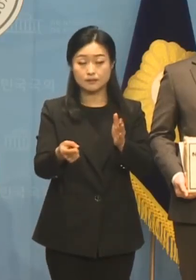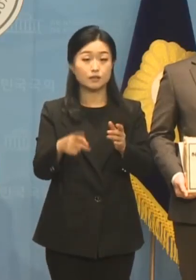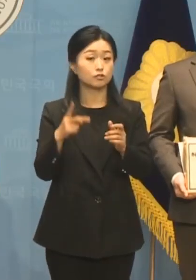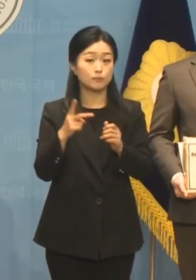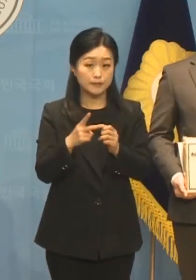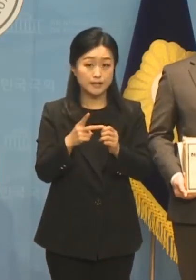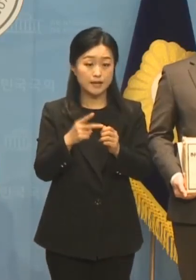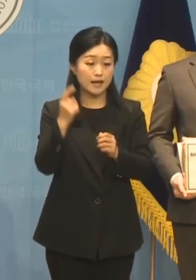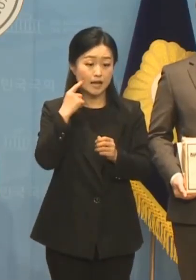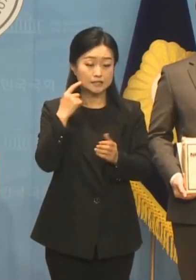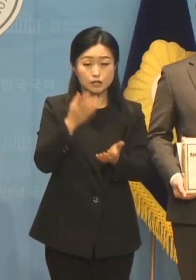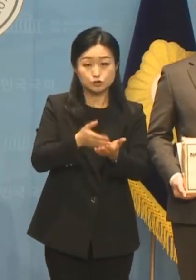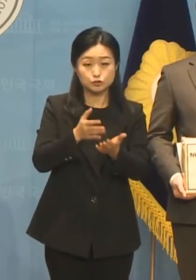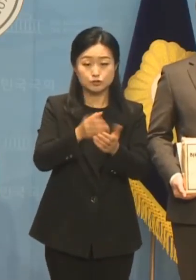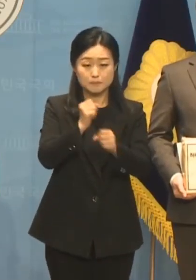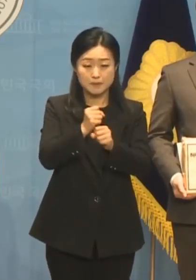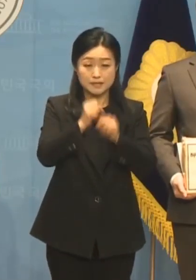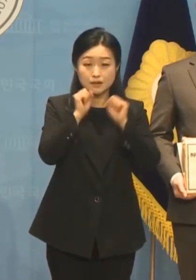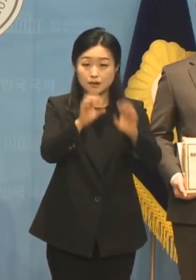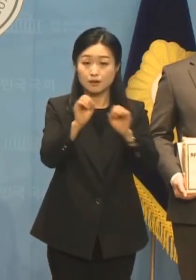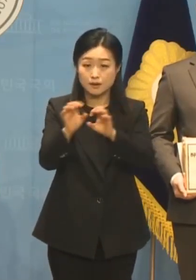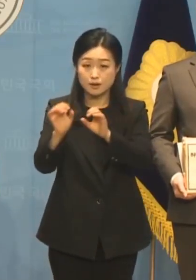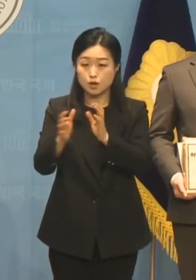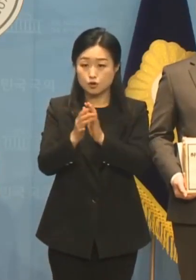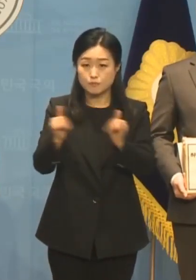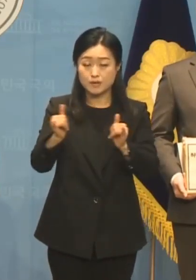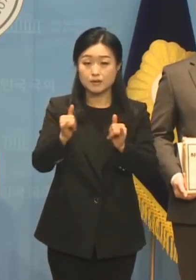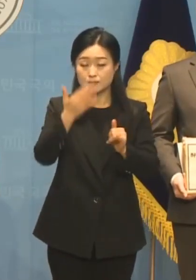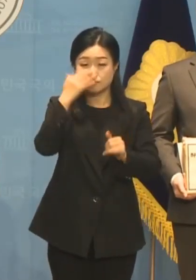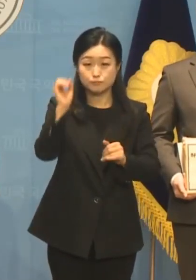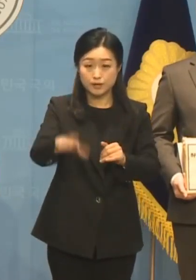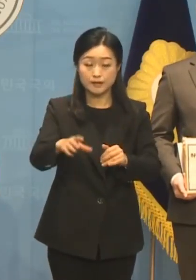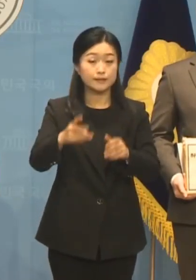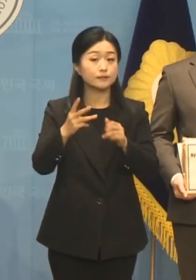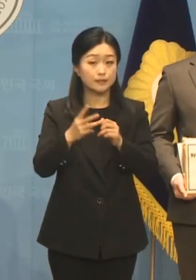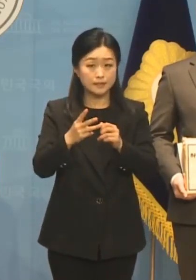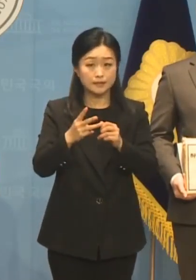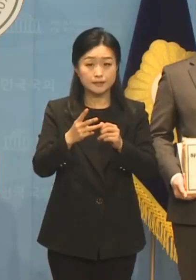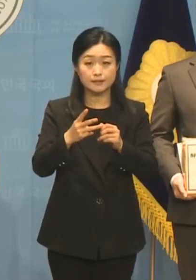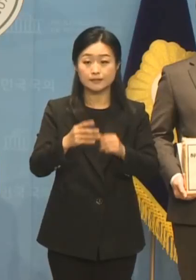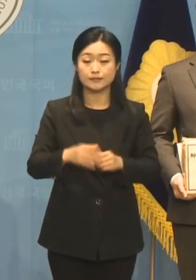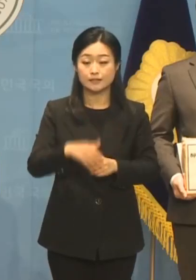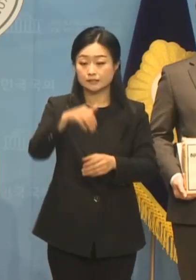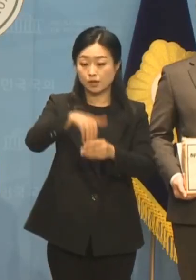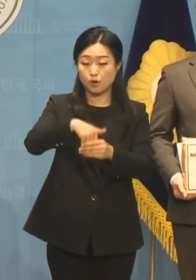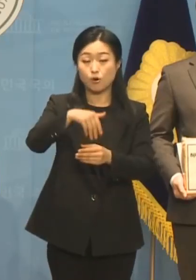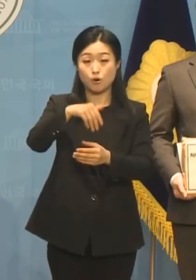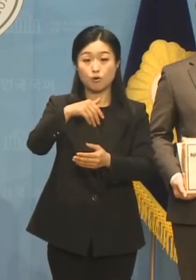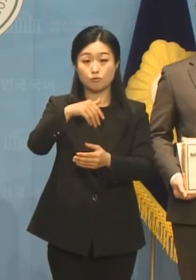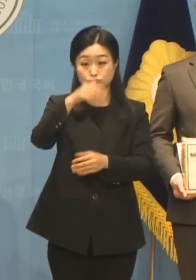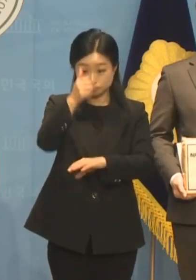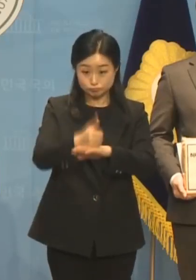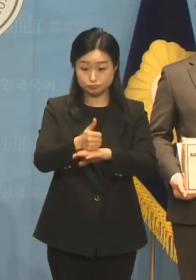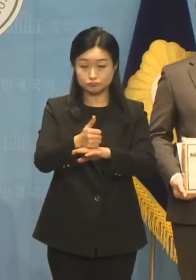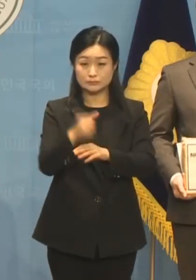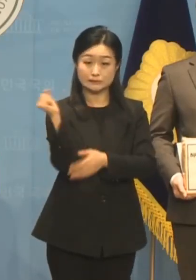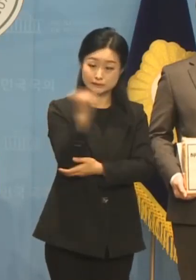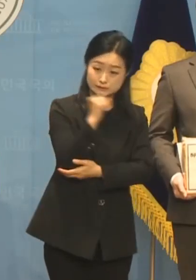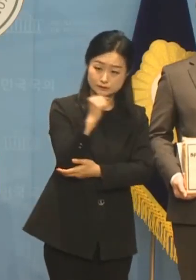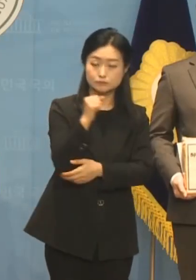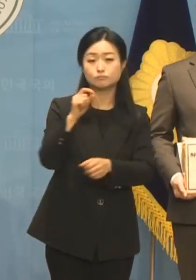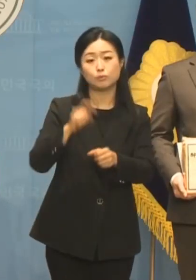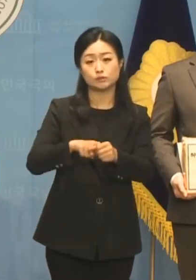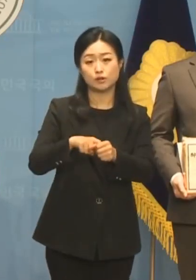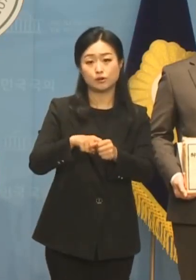둘째, 허위사실을 유포해 국민들을 기만. 셋째, 정당한 선거 결과를